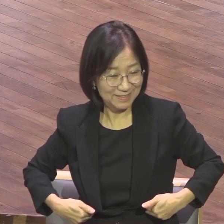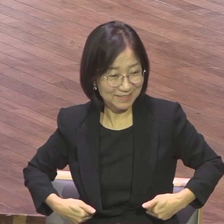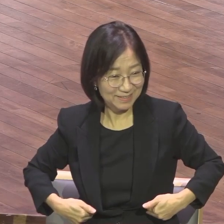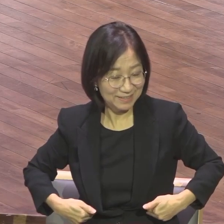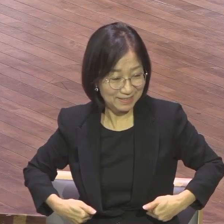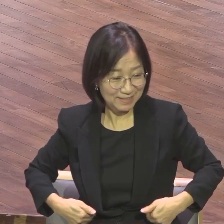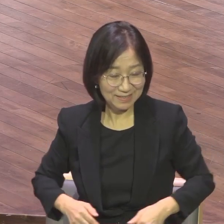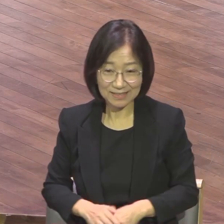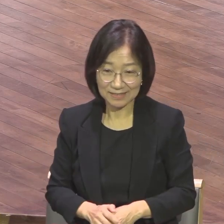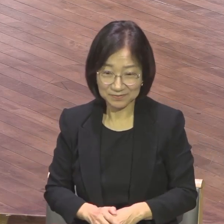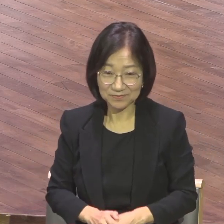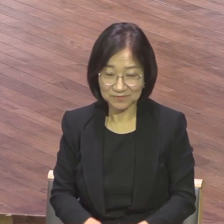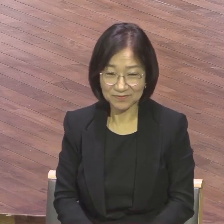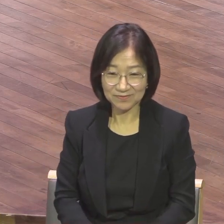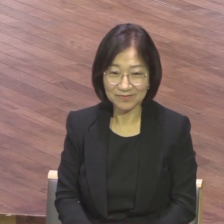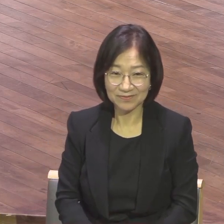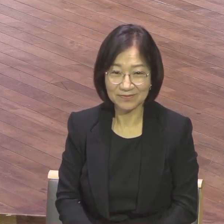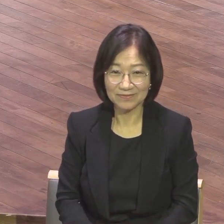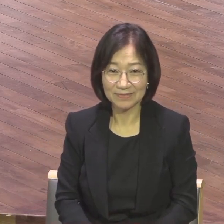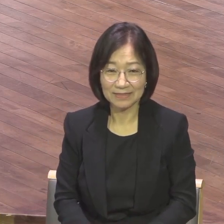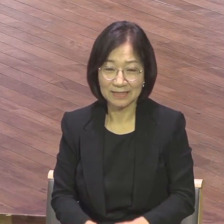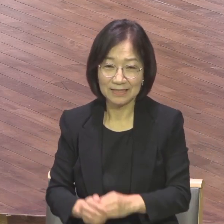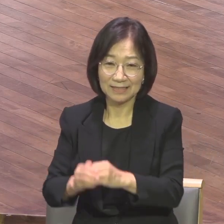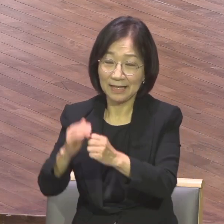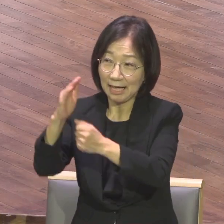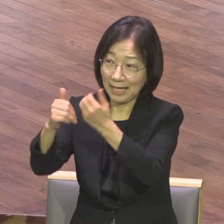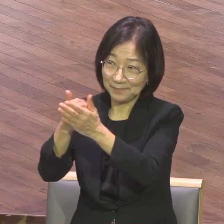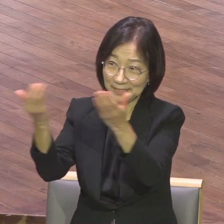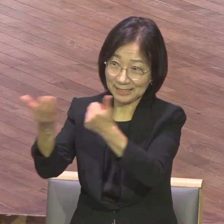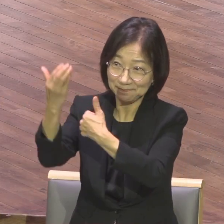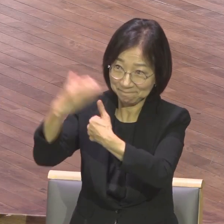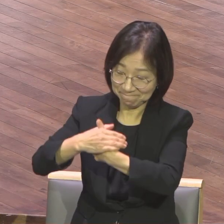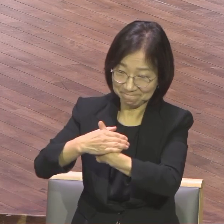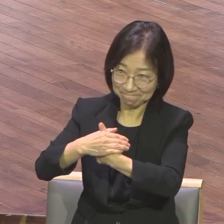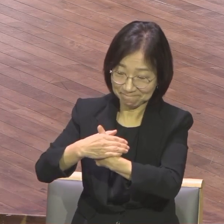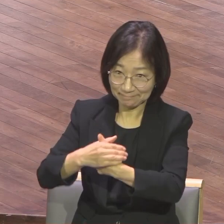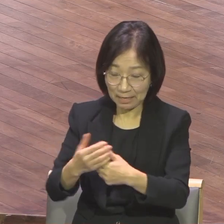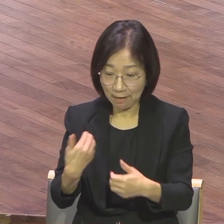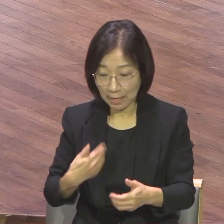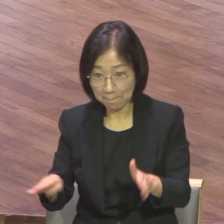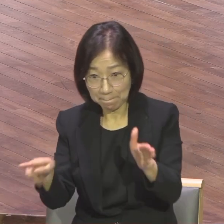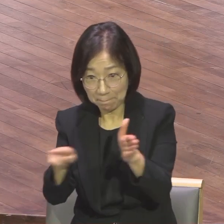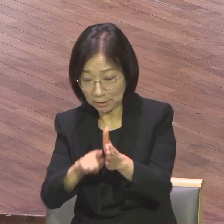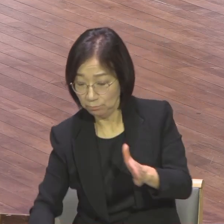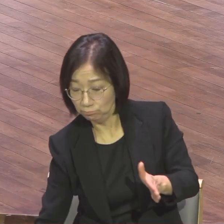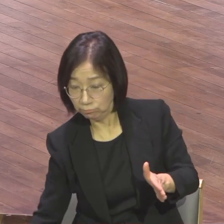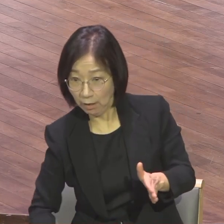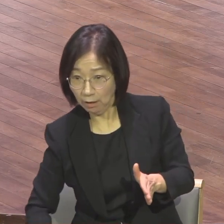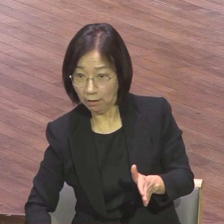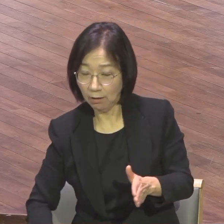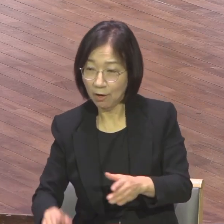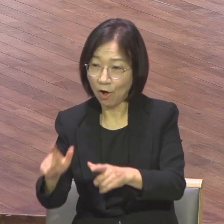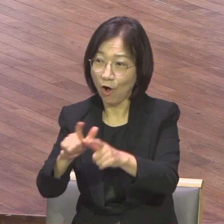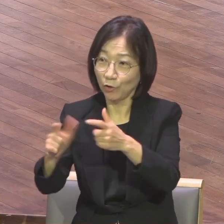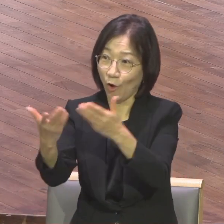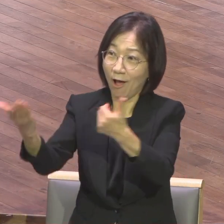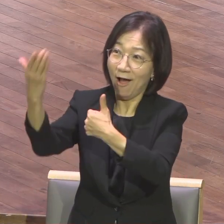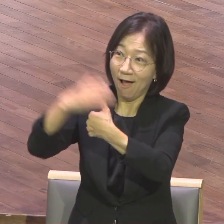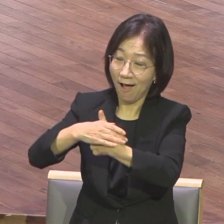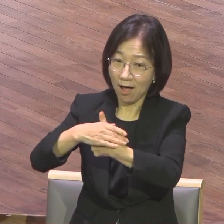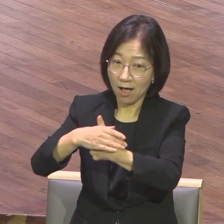아세요? 직분이 달라져. 자꾸 하나님 주시오. 계속 믿음이 자라가니까. 현장이 자꾸 달라져.